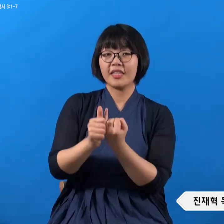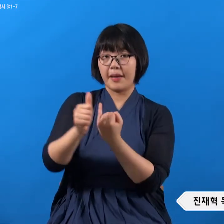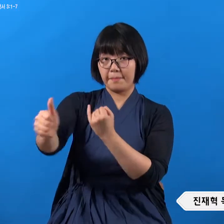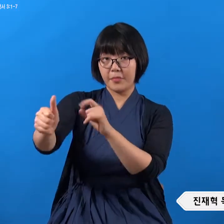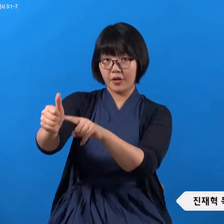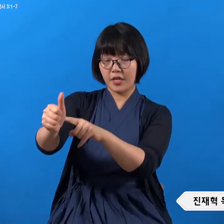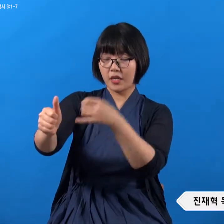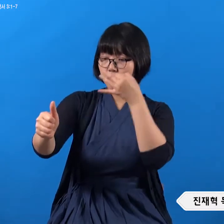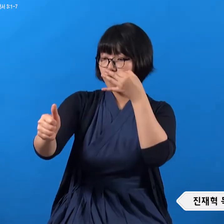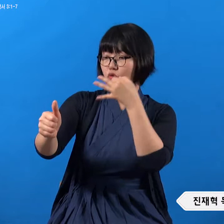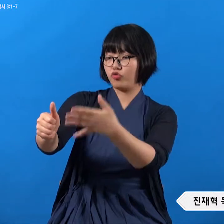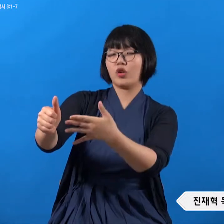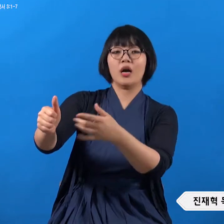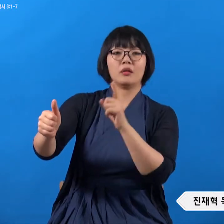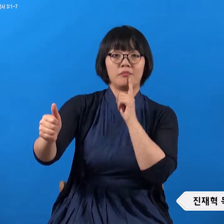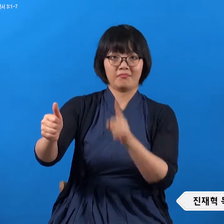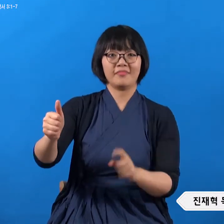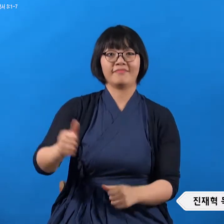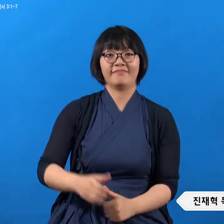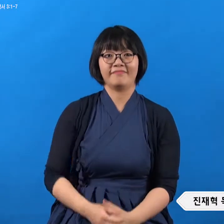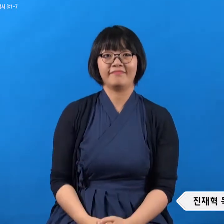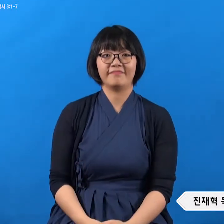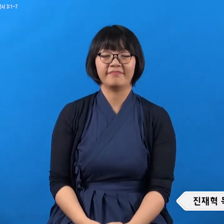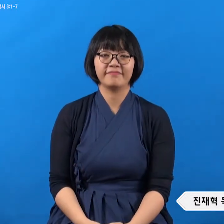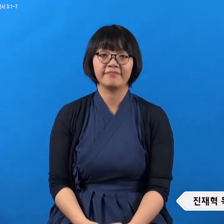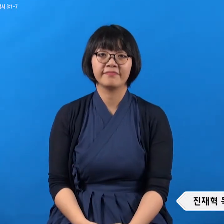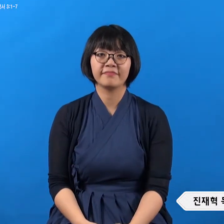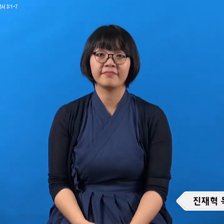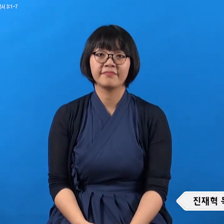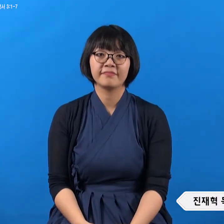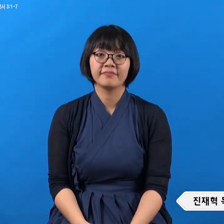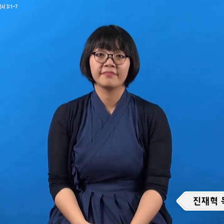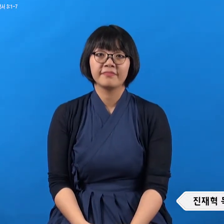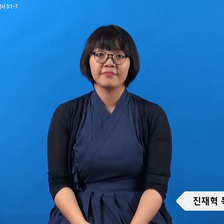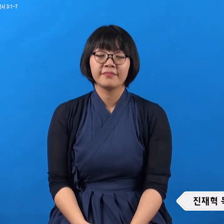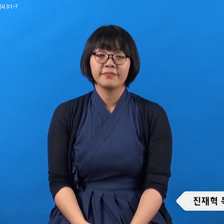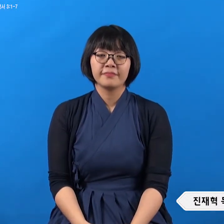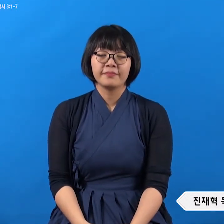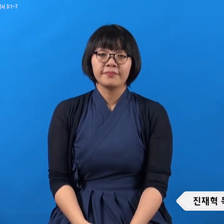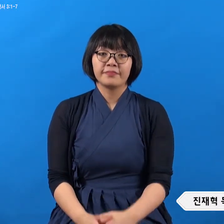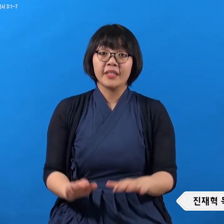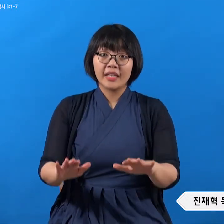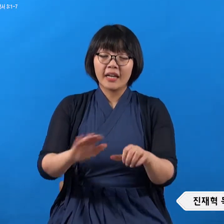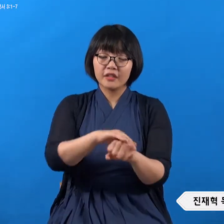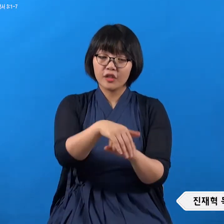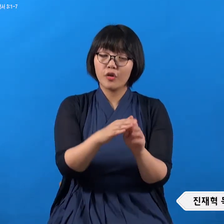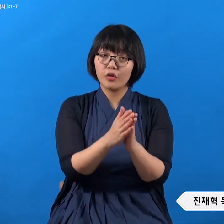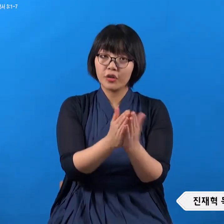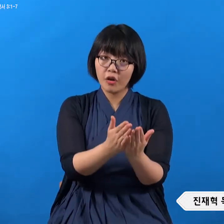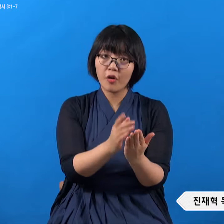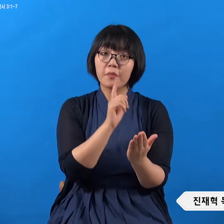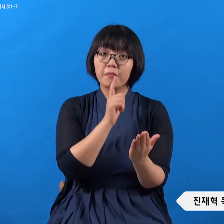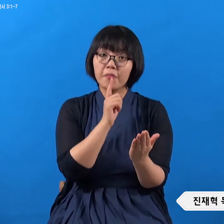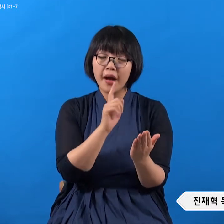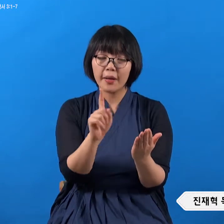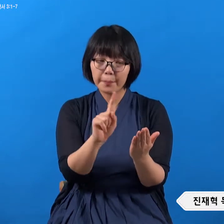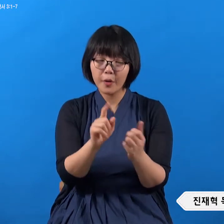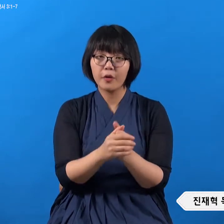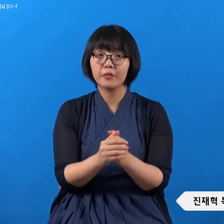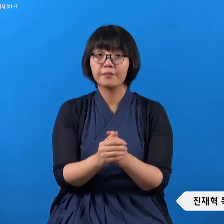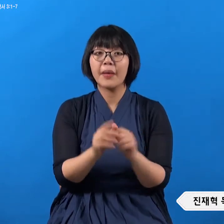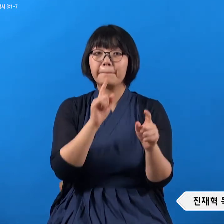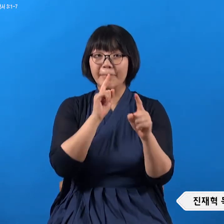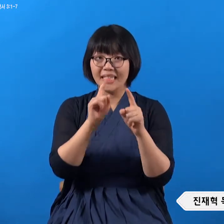남편에게 보이라라고 말씀하고 있는 것을 봅니다. 그래서 성경은 이렇게